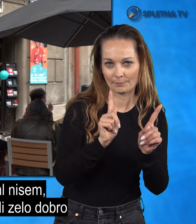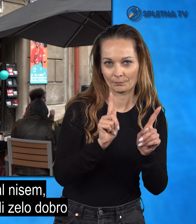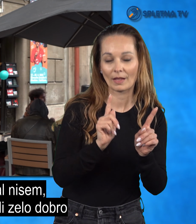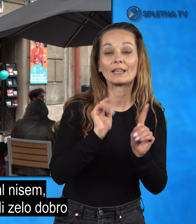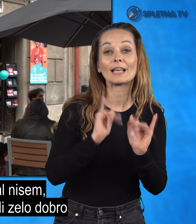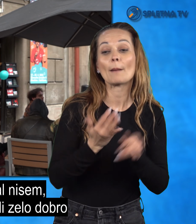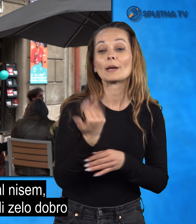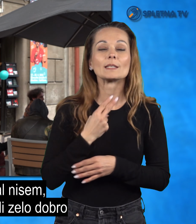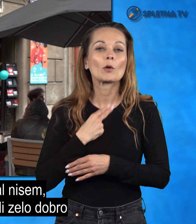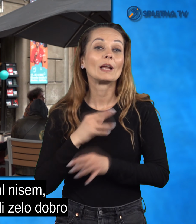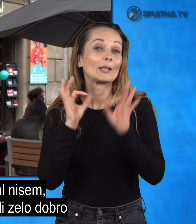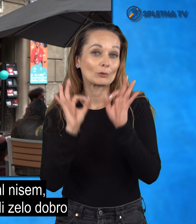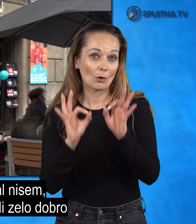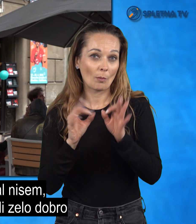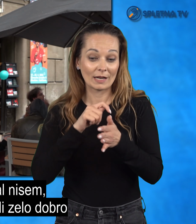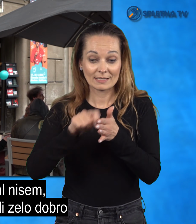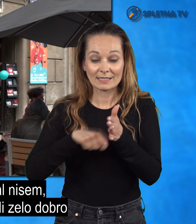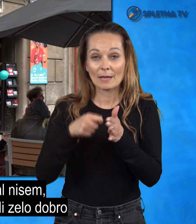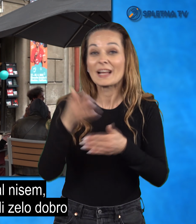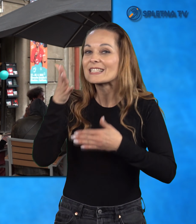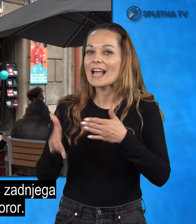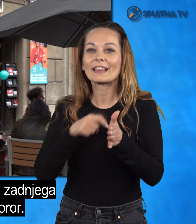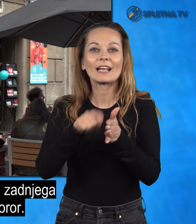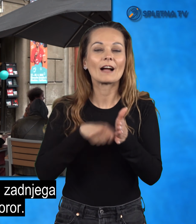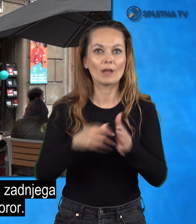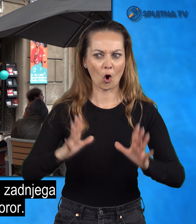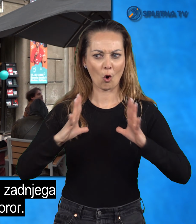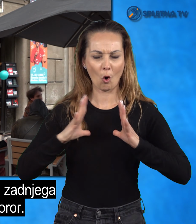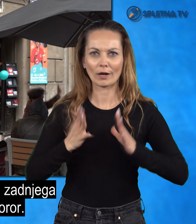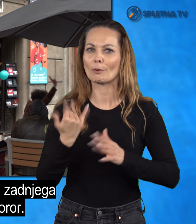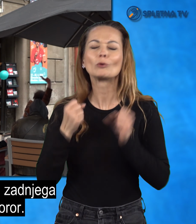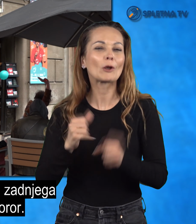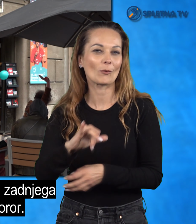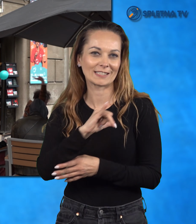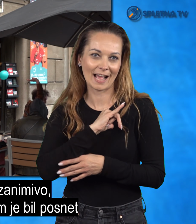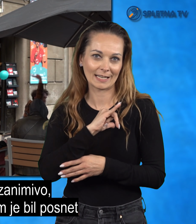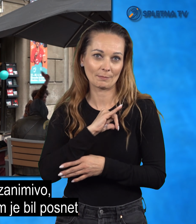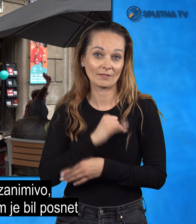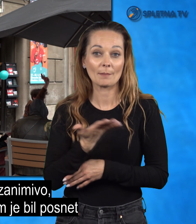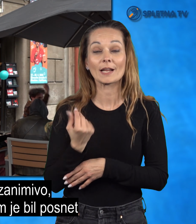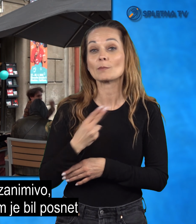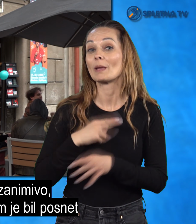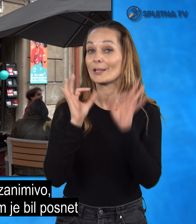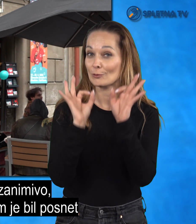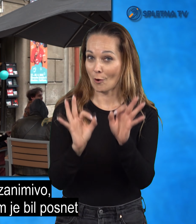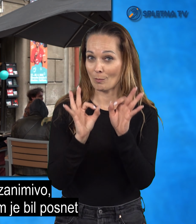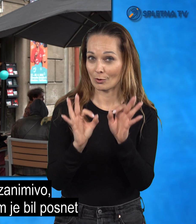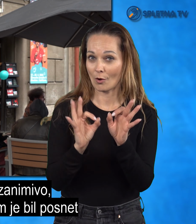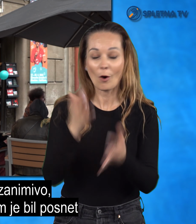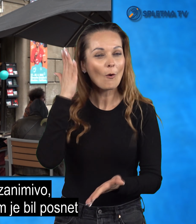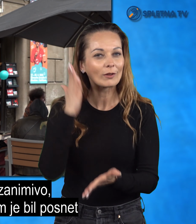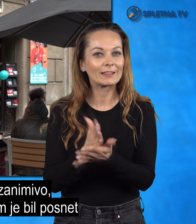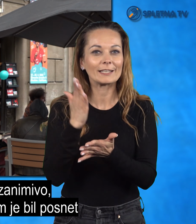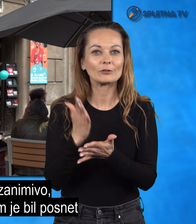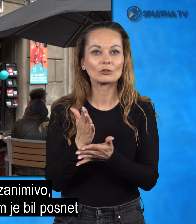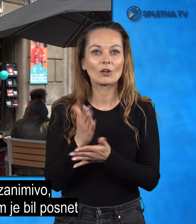v prvem žal nisem. Smo se pa imeli zelo dobro. Snemanje zadnjega filma, horor je bilo zelo zanimljivo, imeli smo